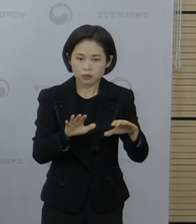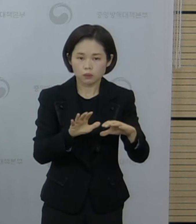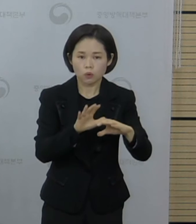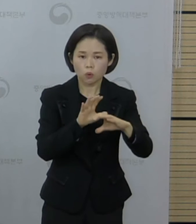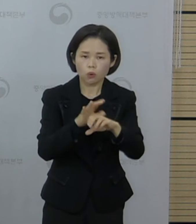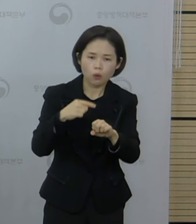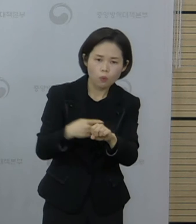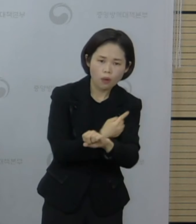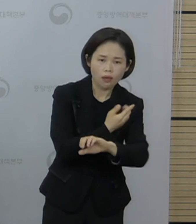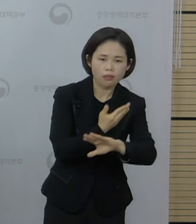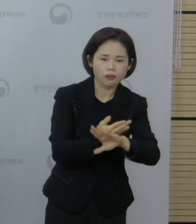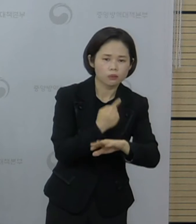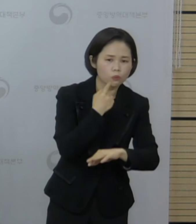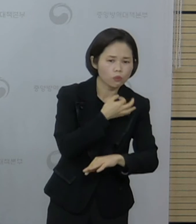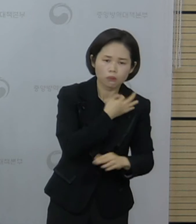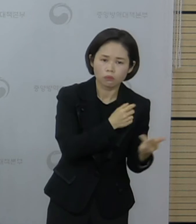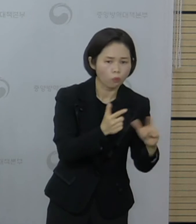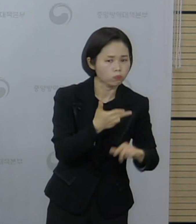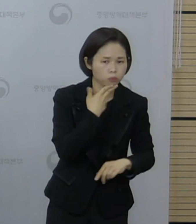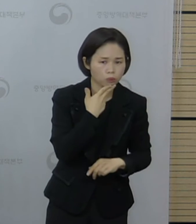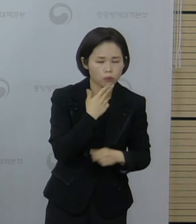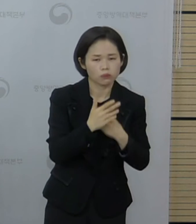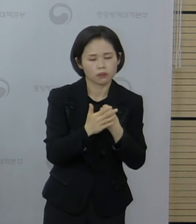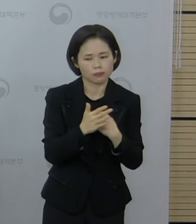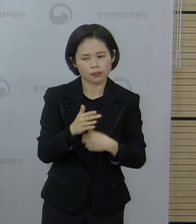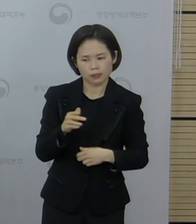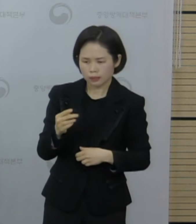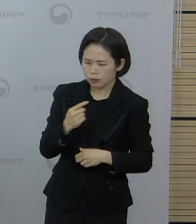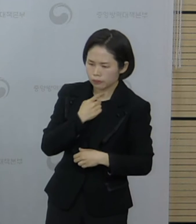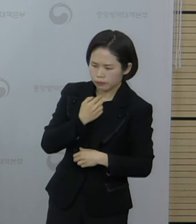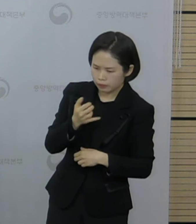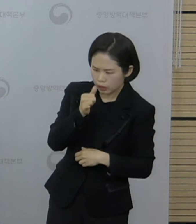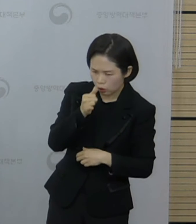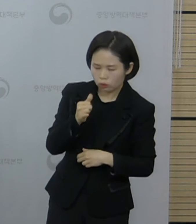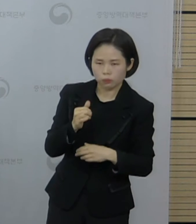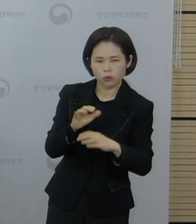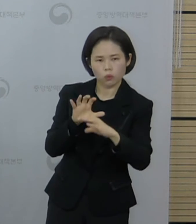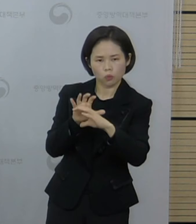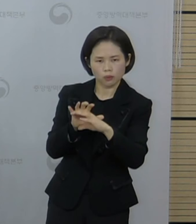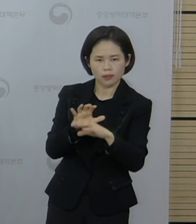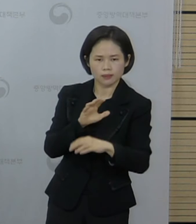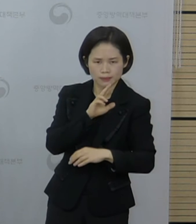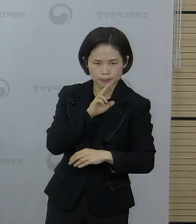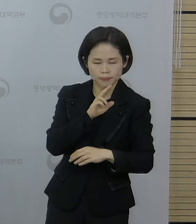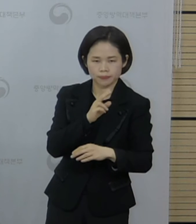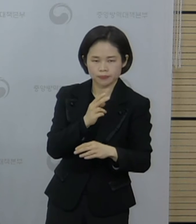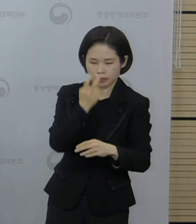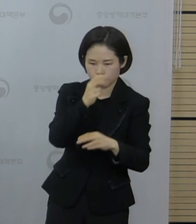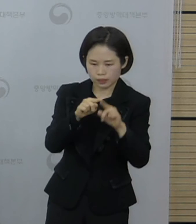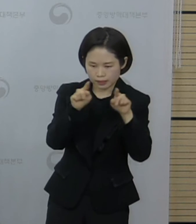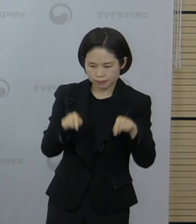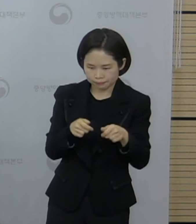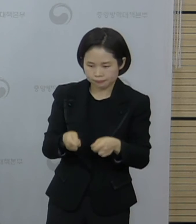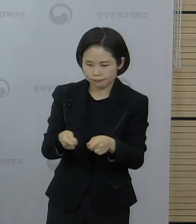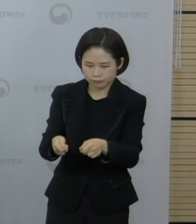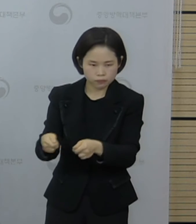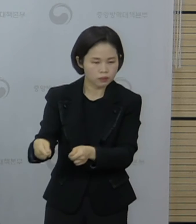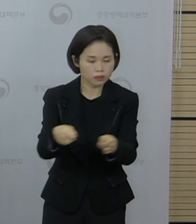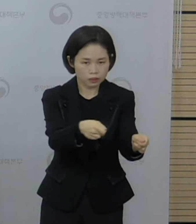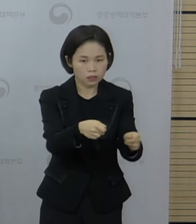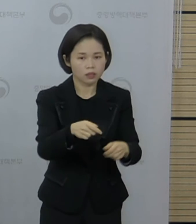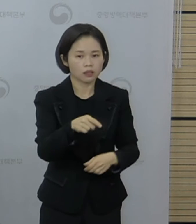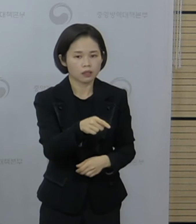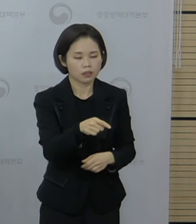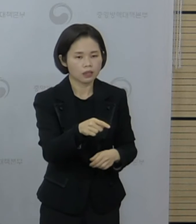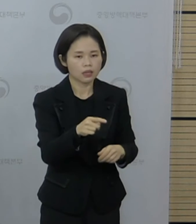1골을 가장 먼저 의심해 주시고 의심 환자가 선별 진료소에서 별도의 문진 절차 없이